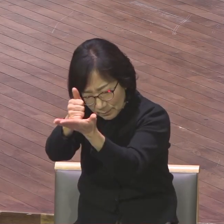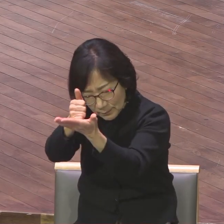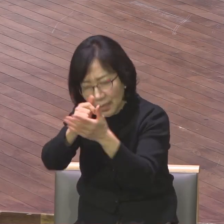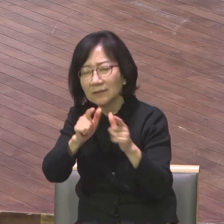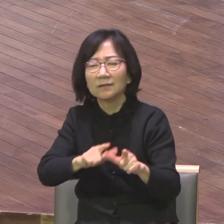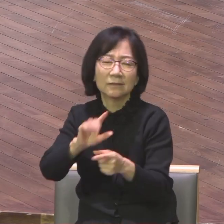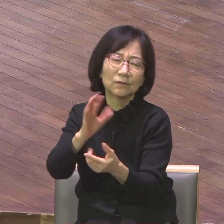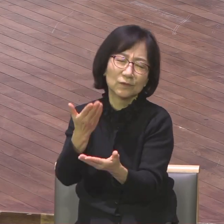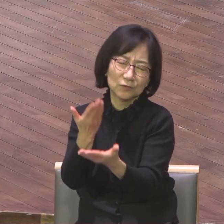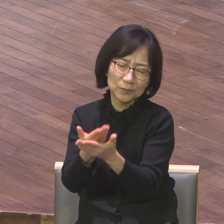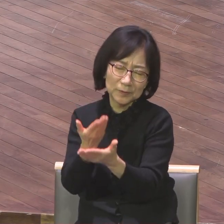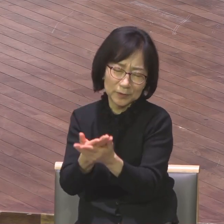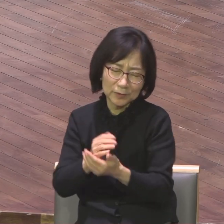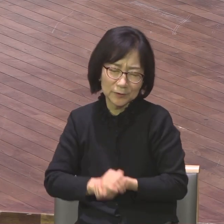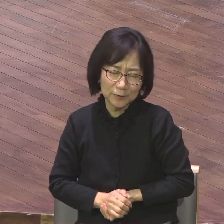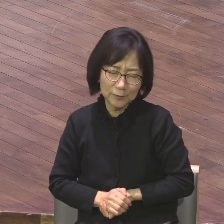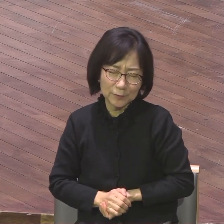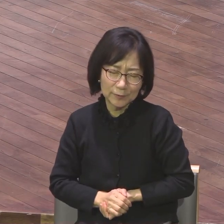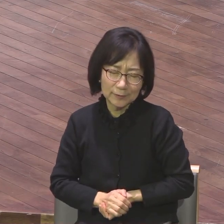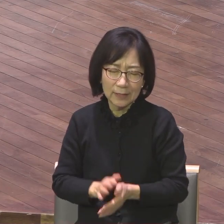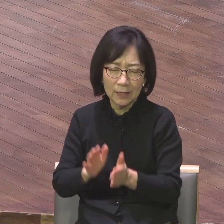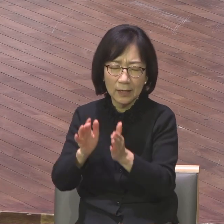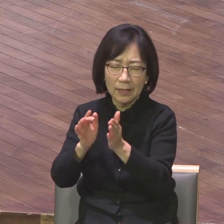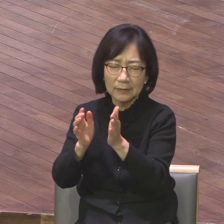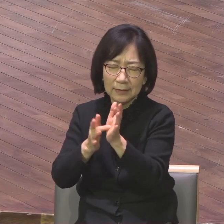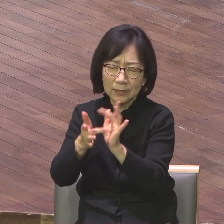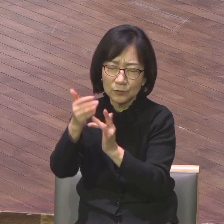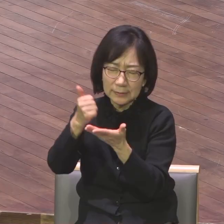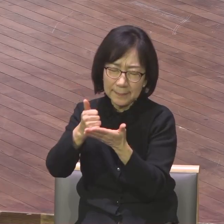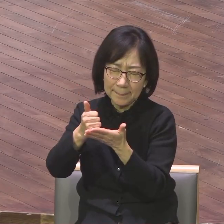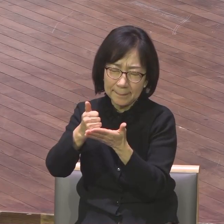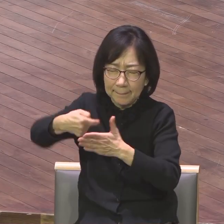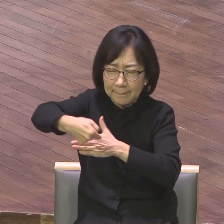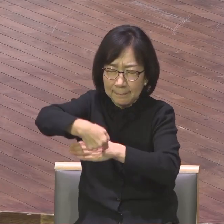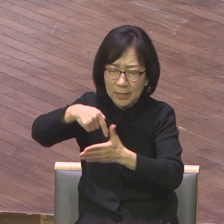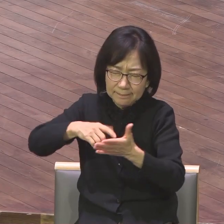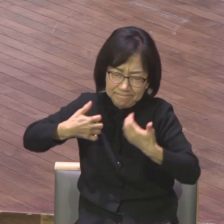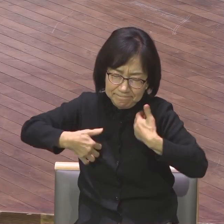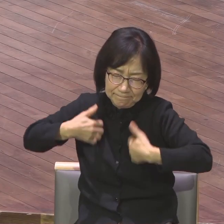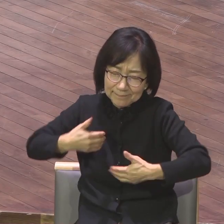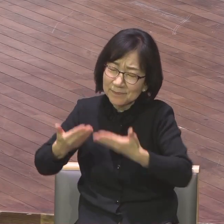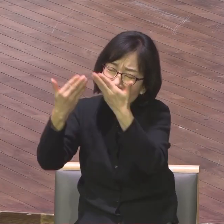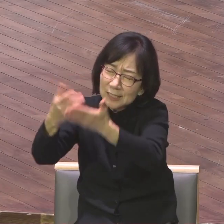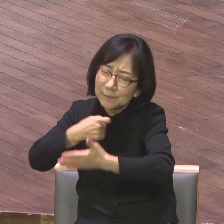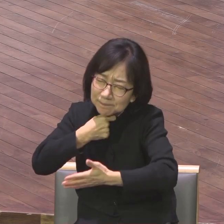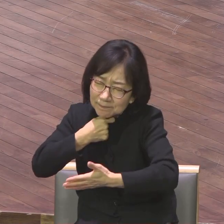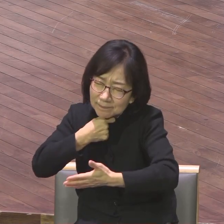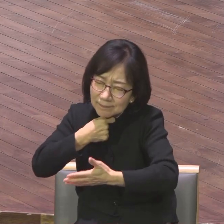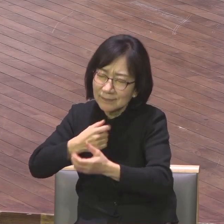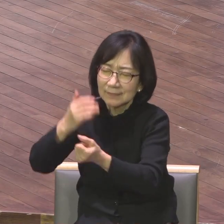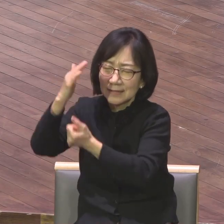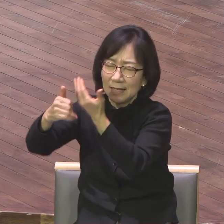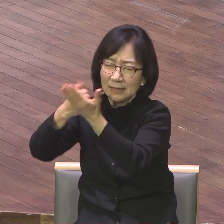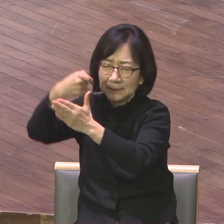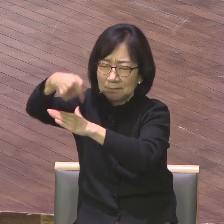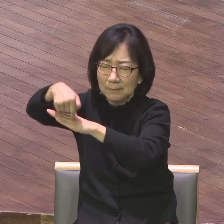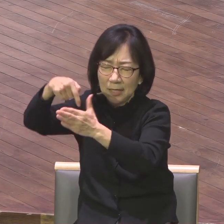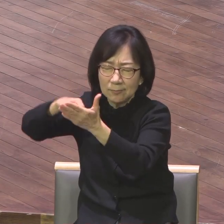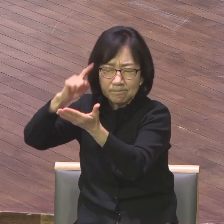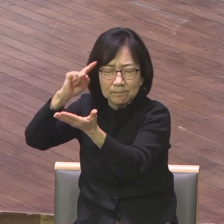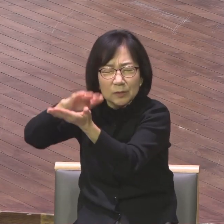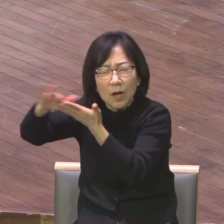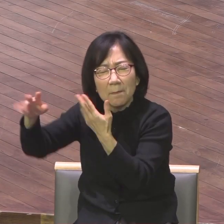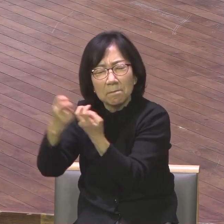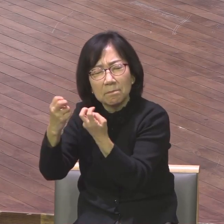어떻게 하면 예수님의 마음을 기쁘게 할까? 어떻게 하면 하나님의 마음을 시우게 할까? 그 일에